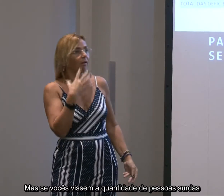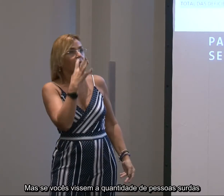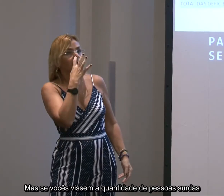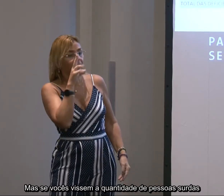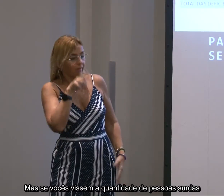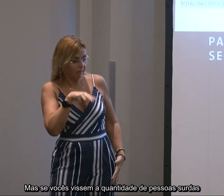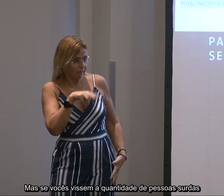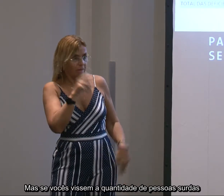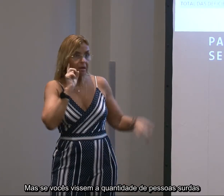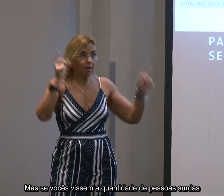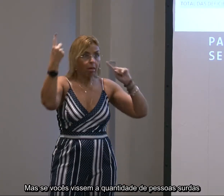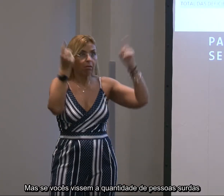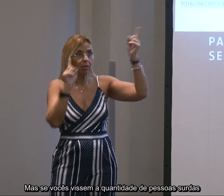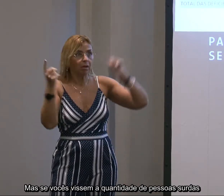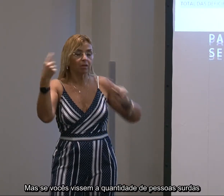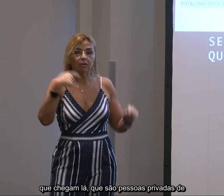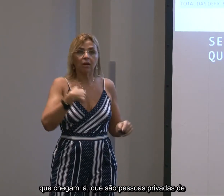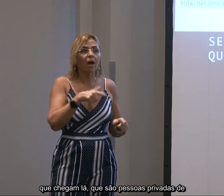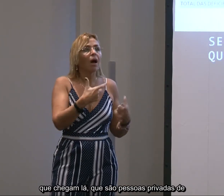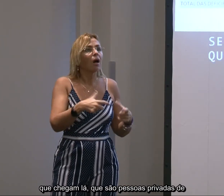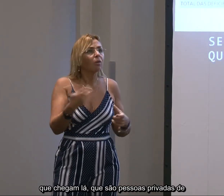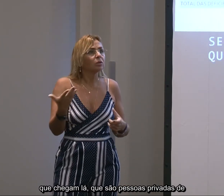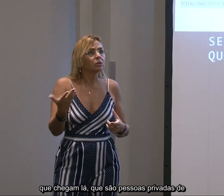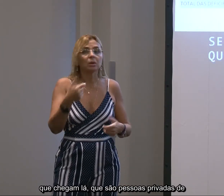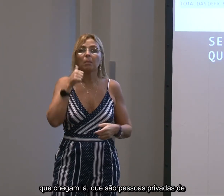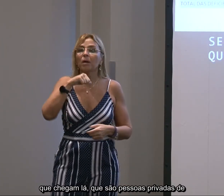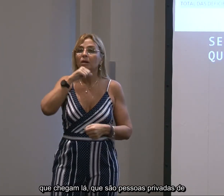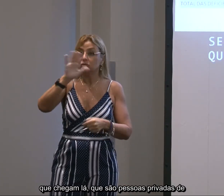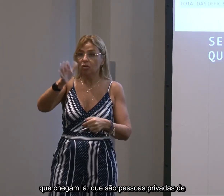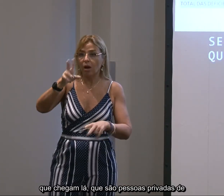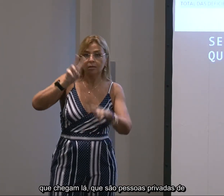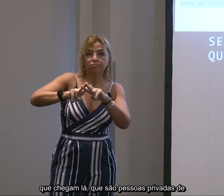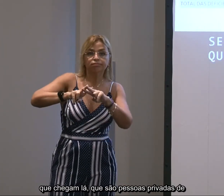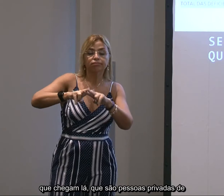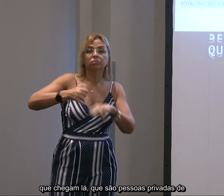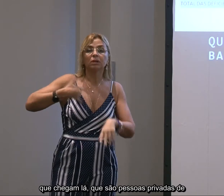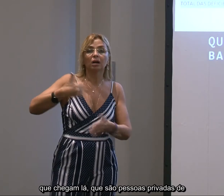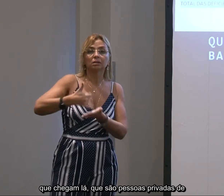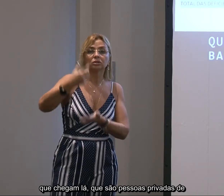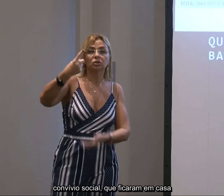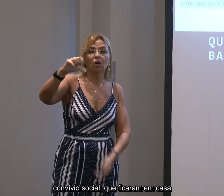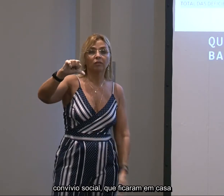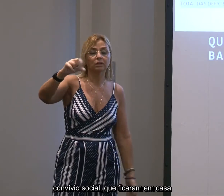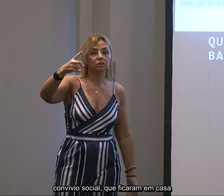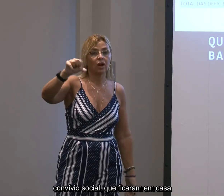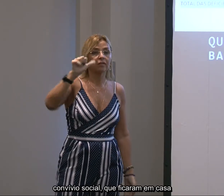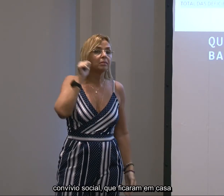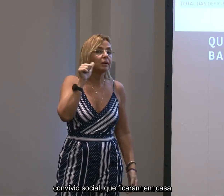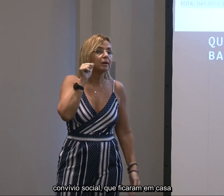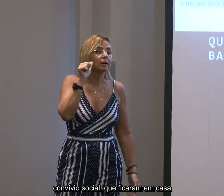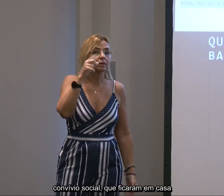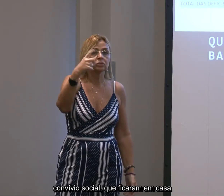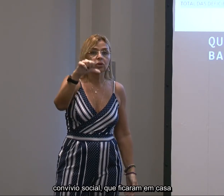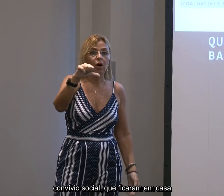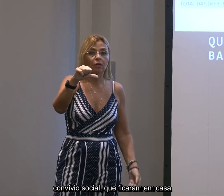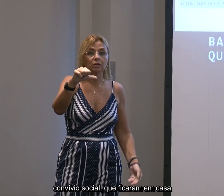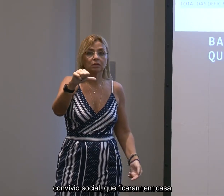vissem a quantidade de pessoas surdas que chegam lá, que são pessoas privadas de convívio social, que ficaram em casa até